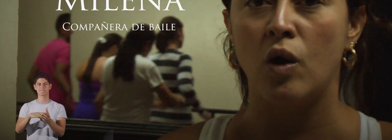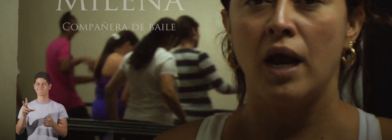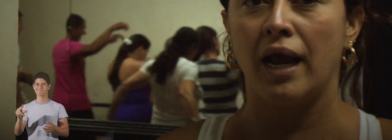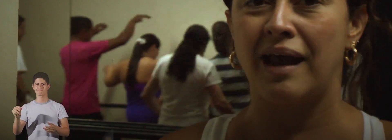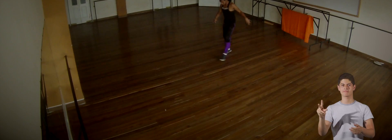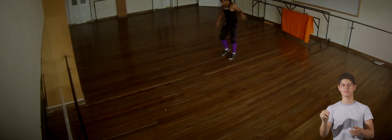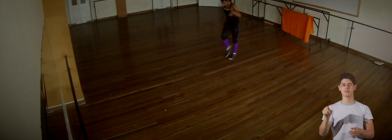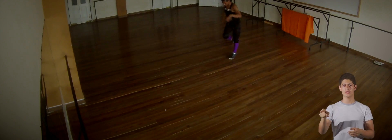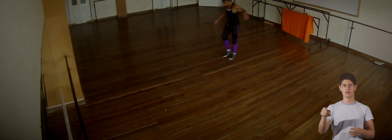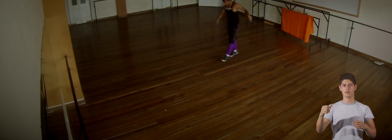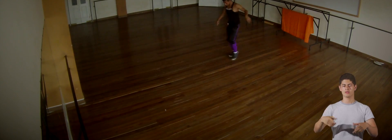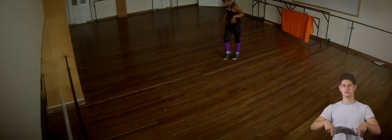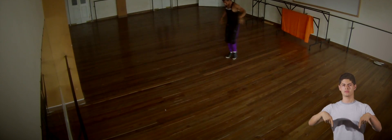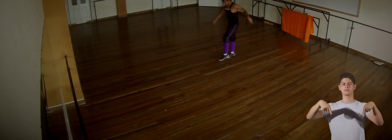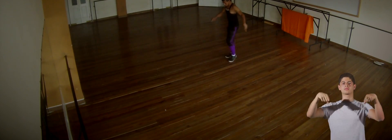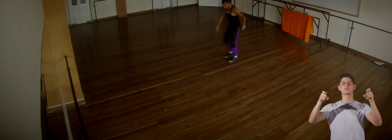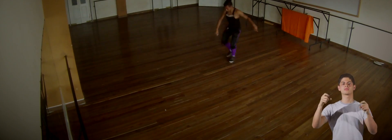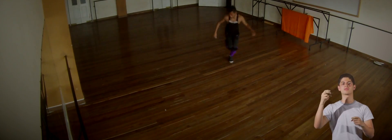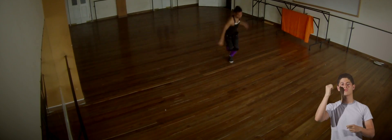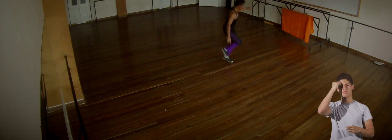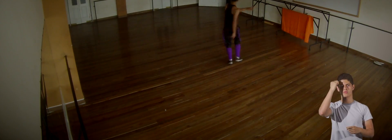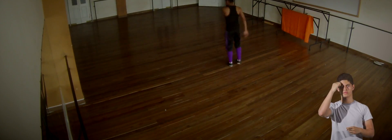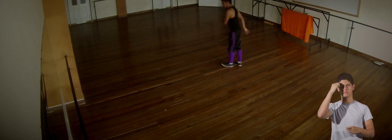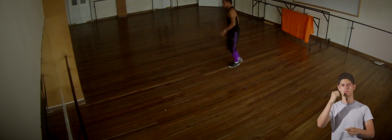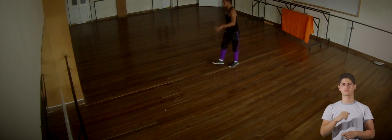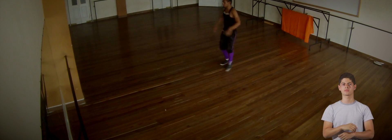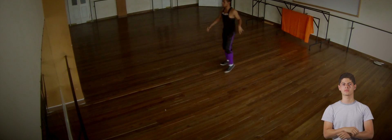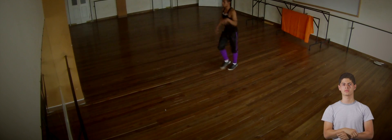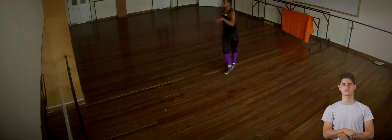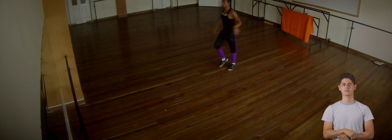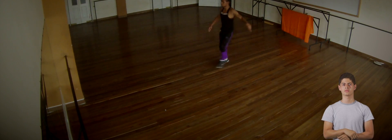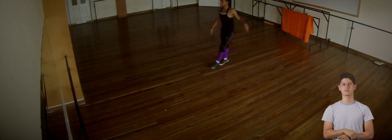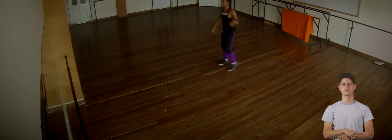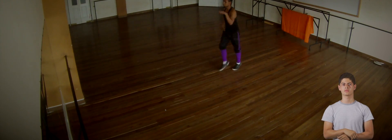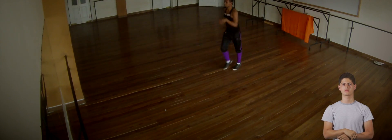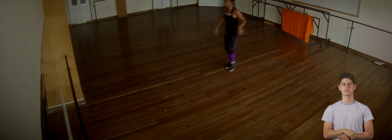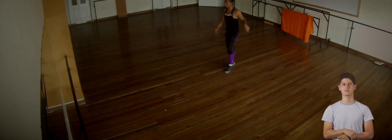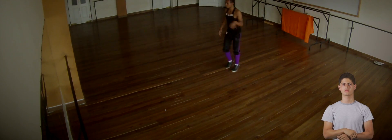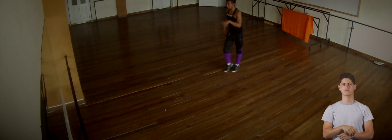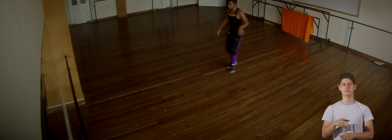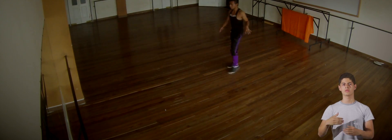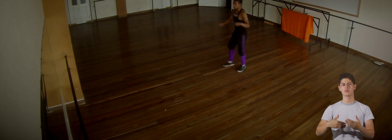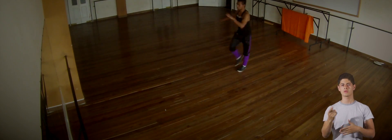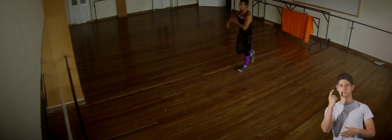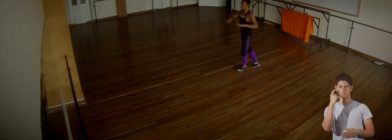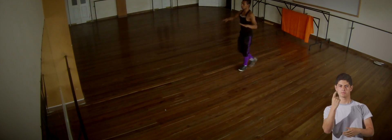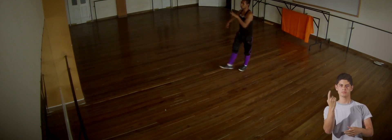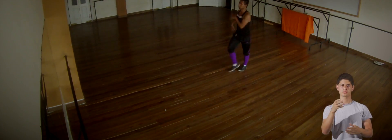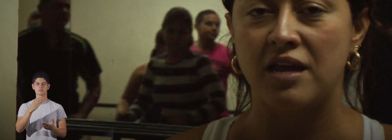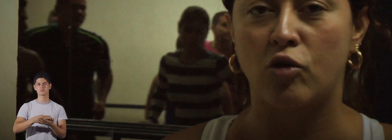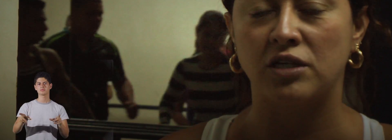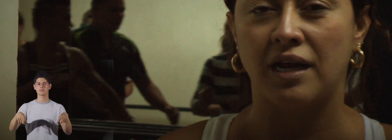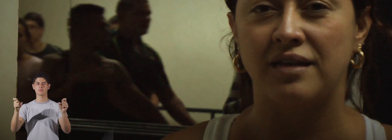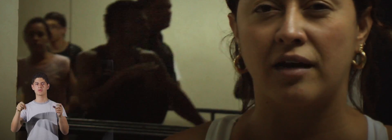inició, él aparte de las clases que las hace muy bien, cuando el profesor no puede o algo, que se deja